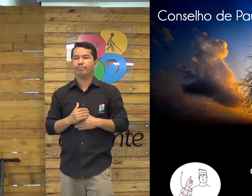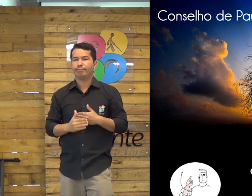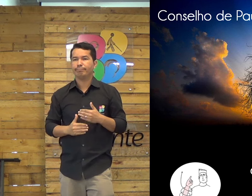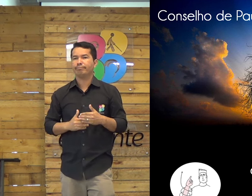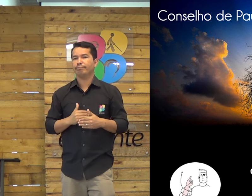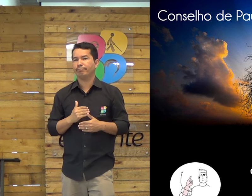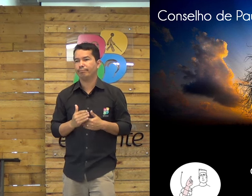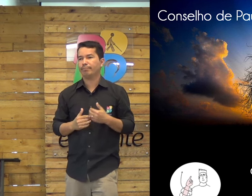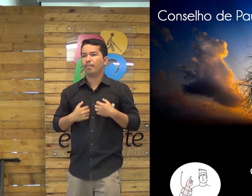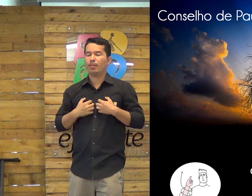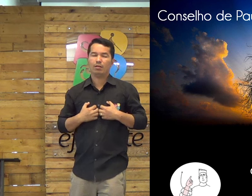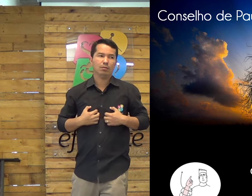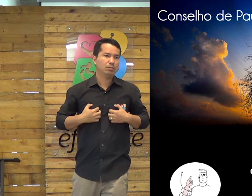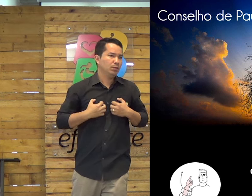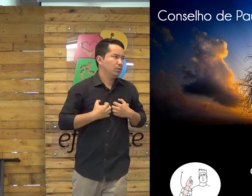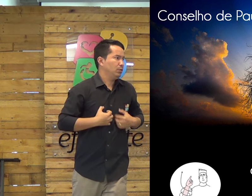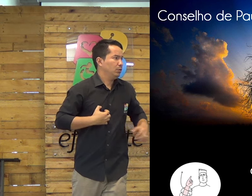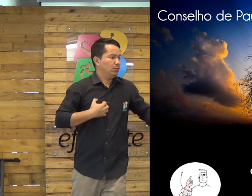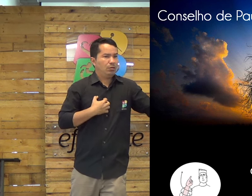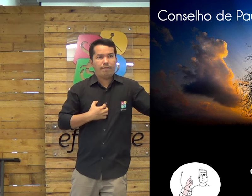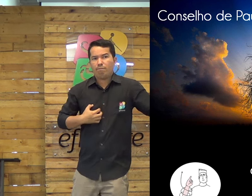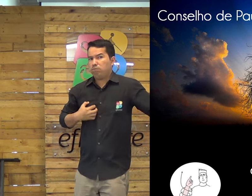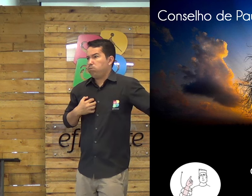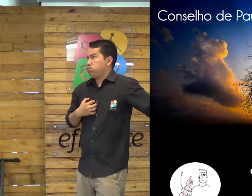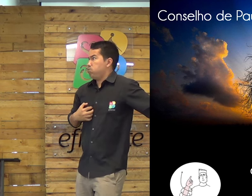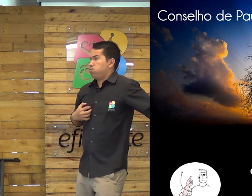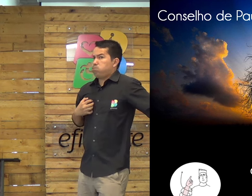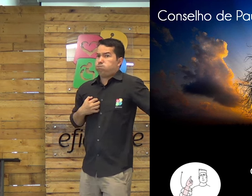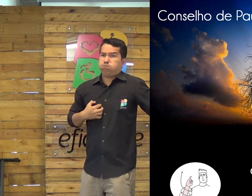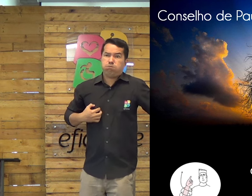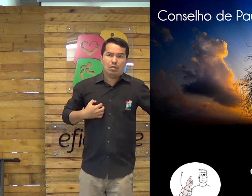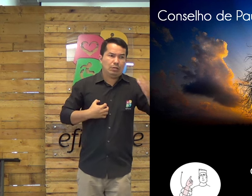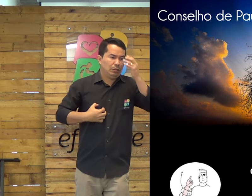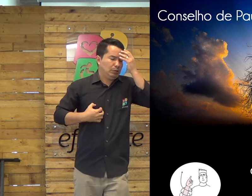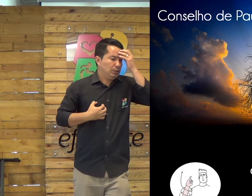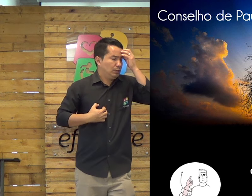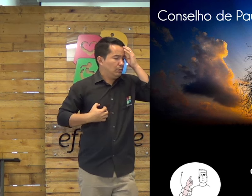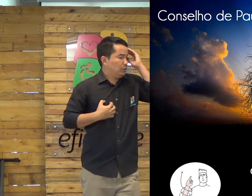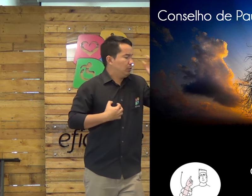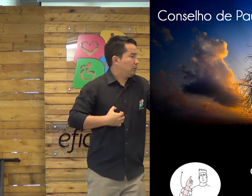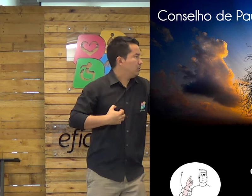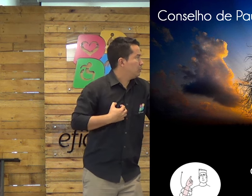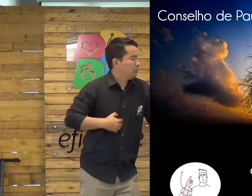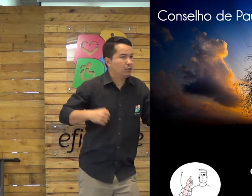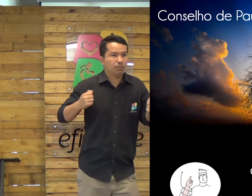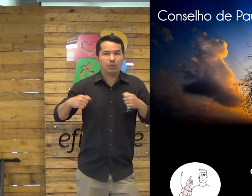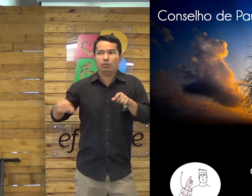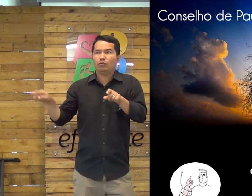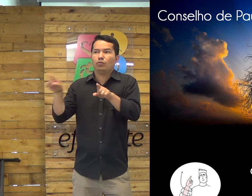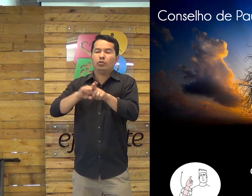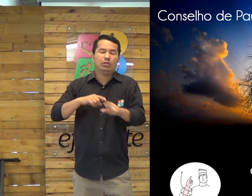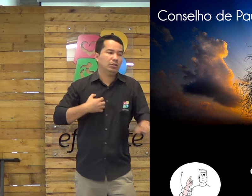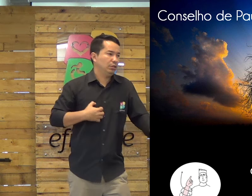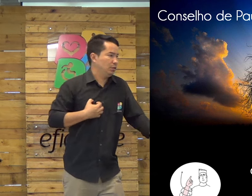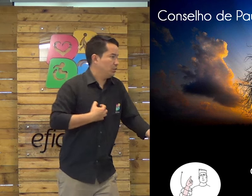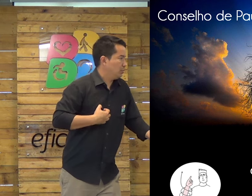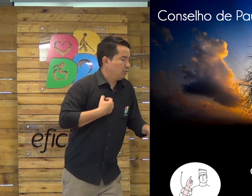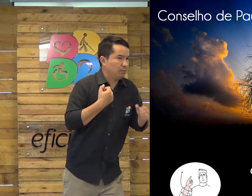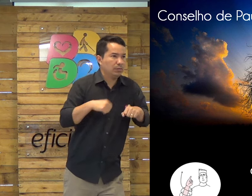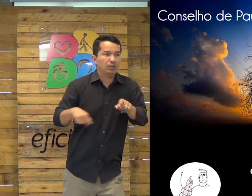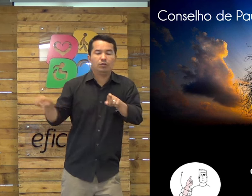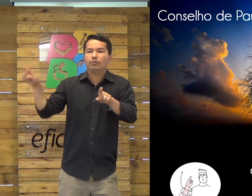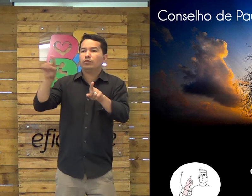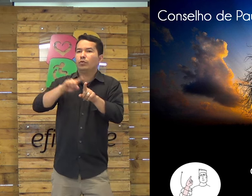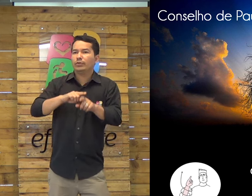parei. O tempo foi passando, eu me senti meio mal. E, nossa, eu não sabia o que estava acontecendo. Puxa,